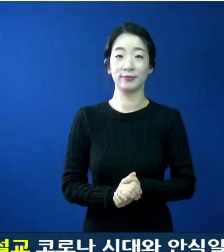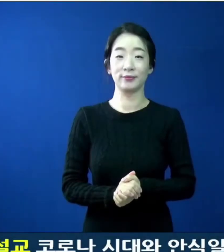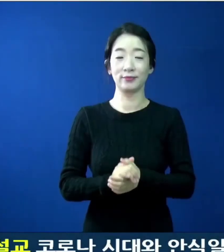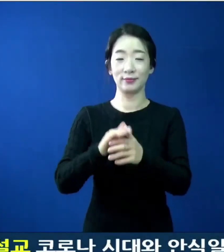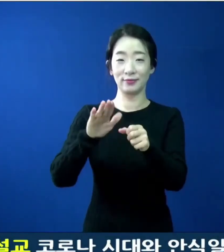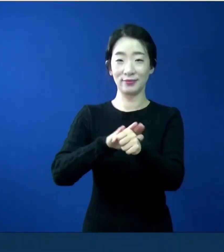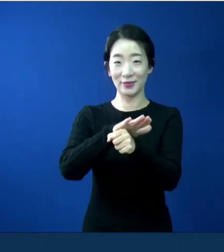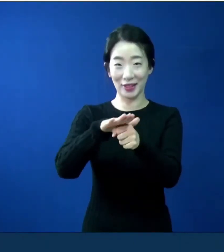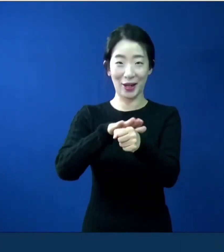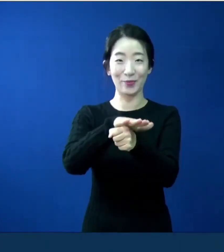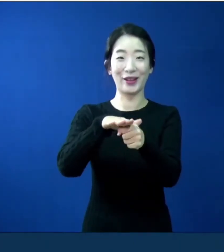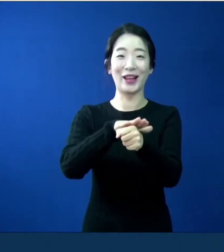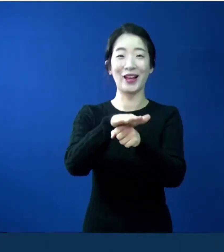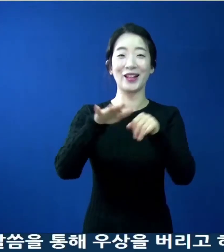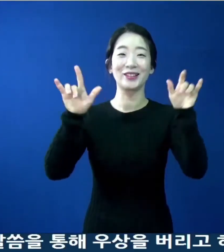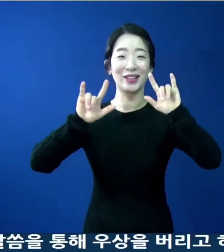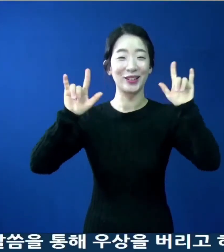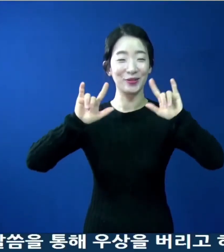사랑합니다.